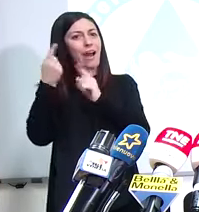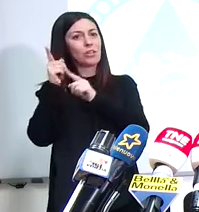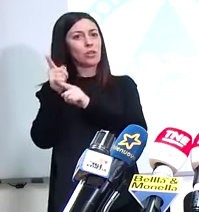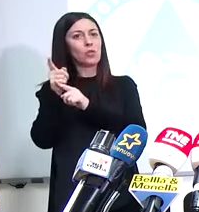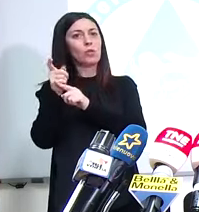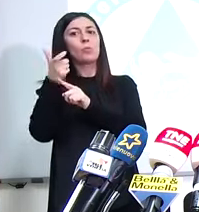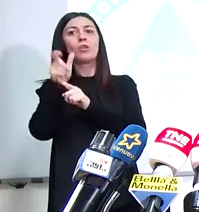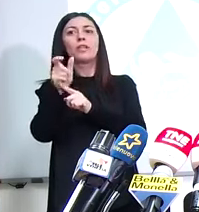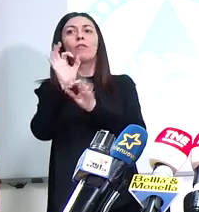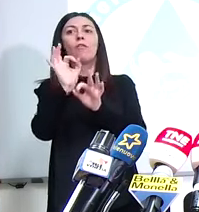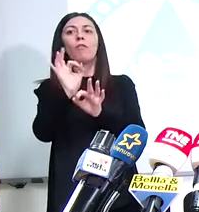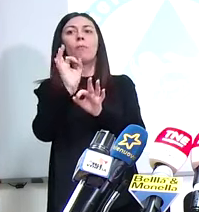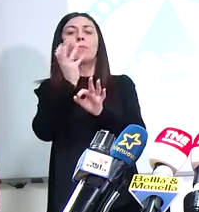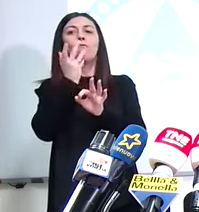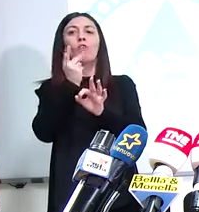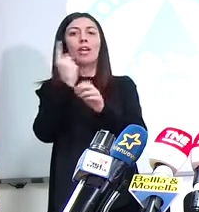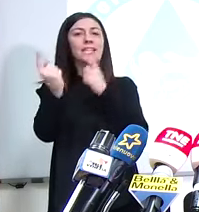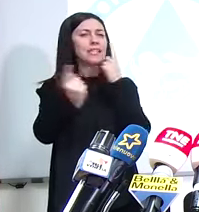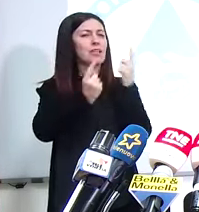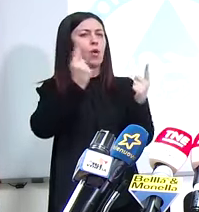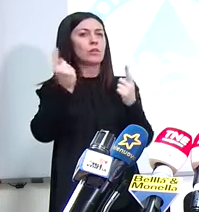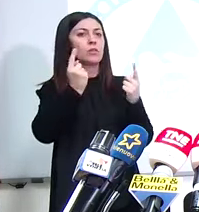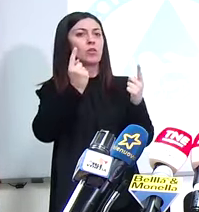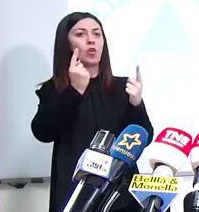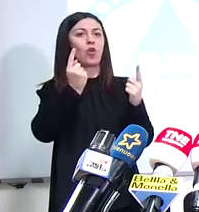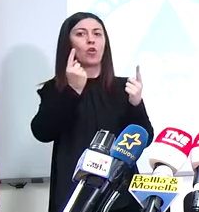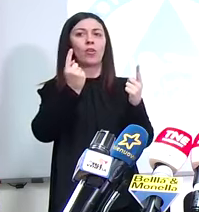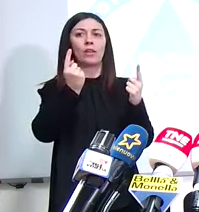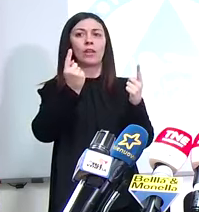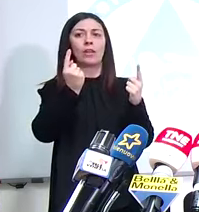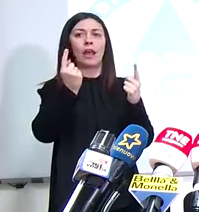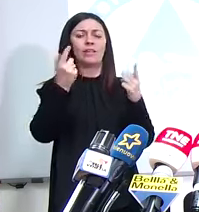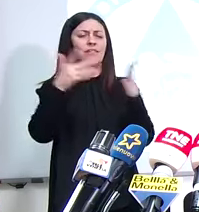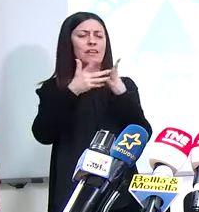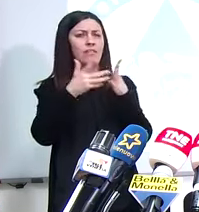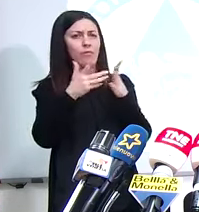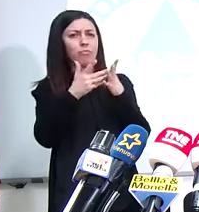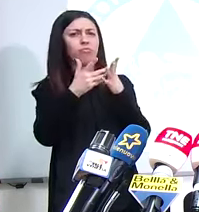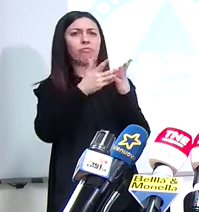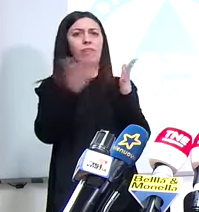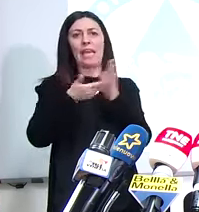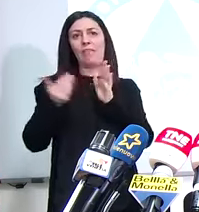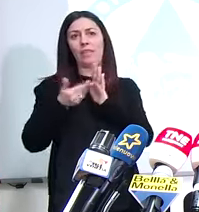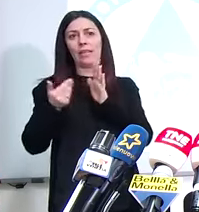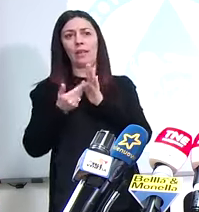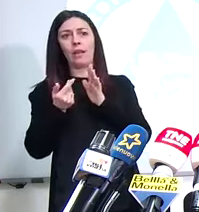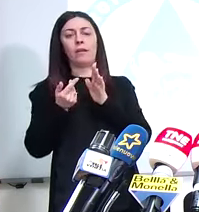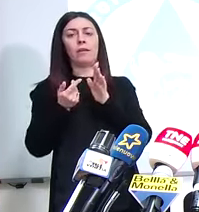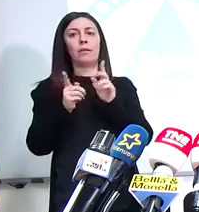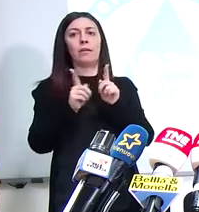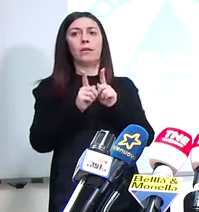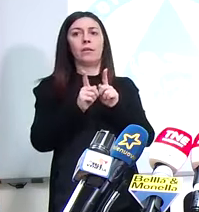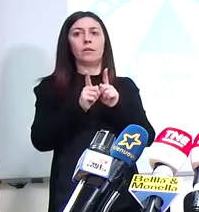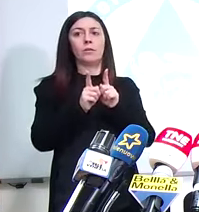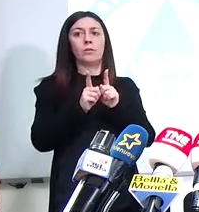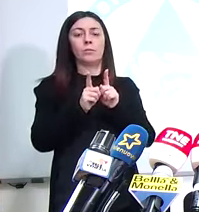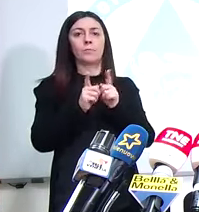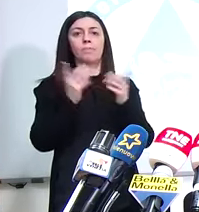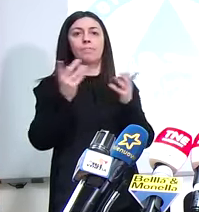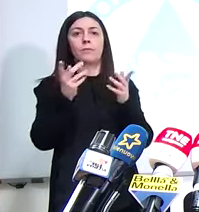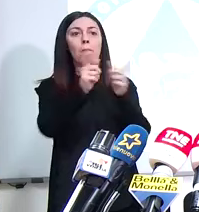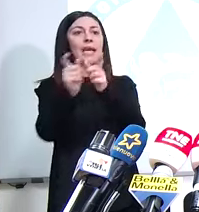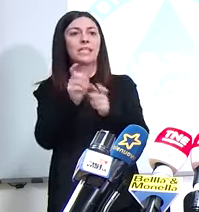che le offerte che stanno arrivando solo in qualche caso 4 5 volte superiori alcune inferiori e israele che viene